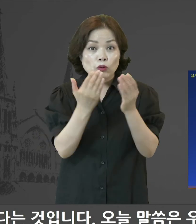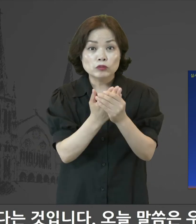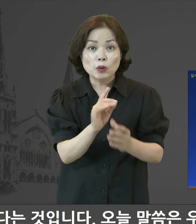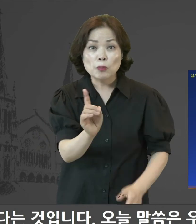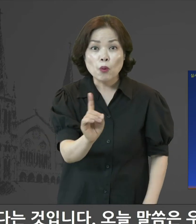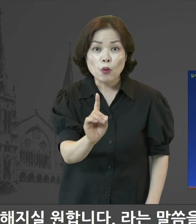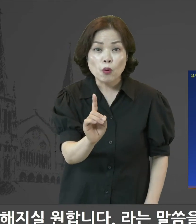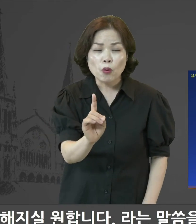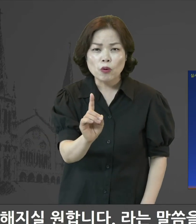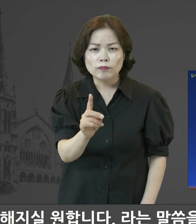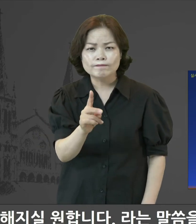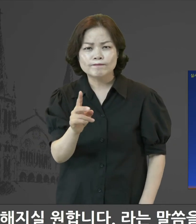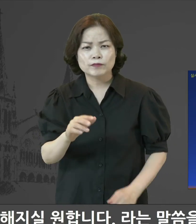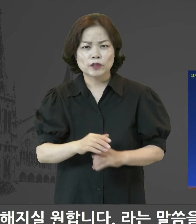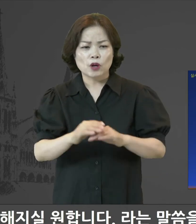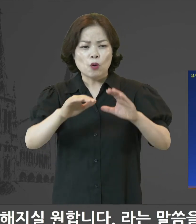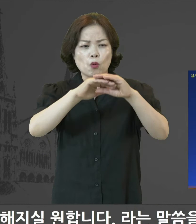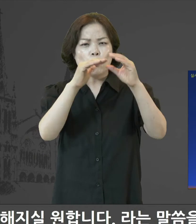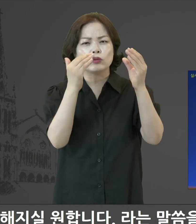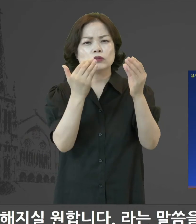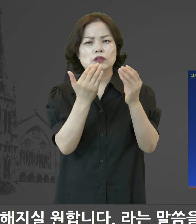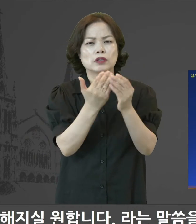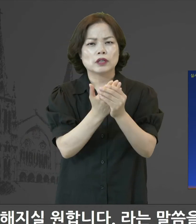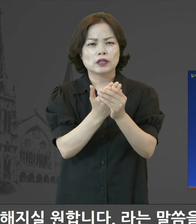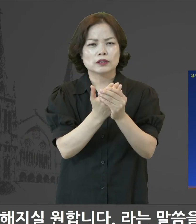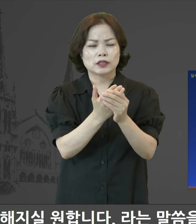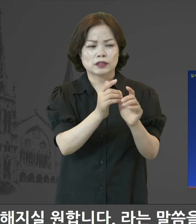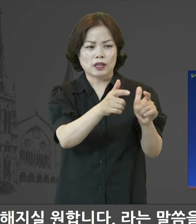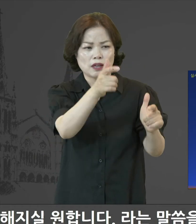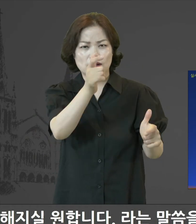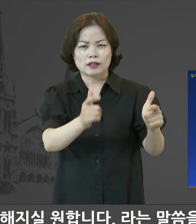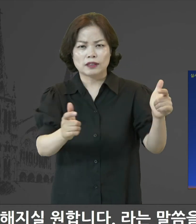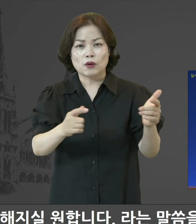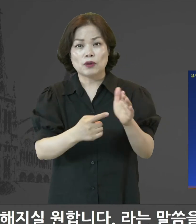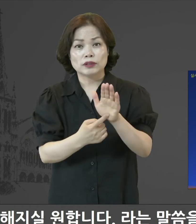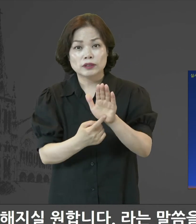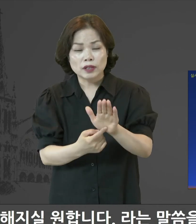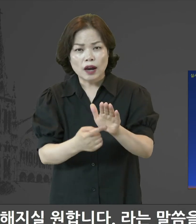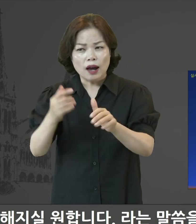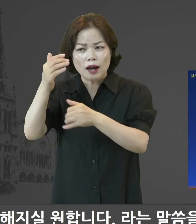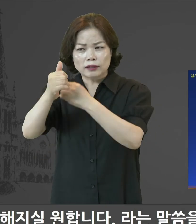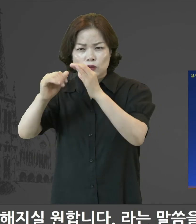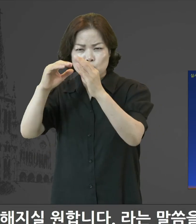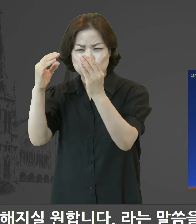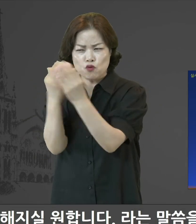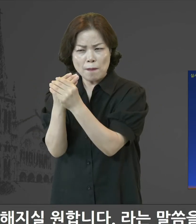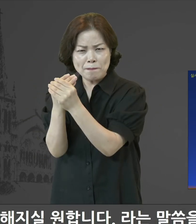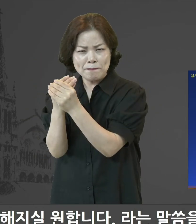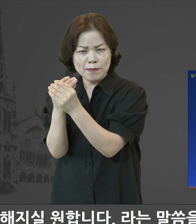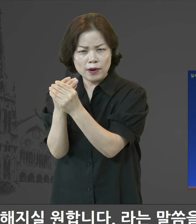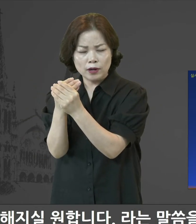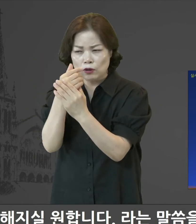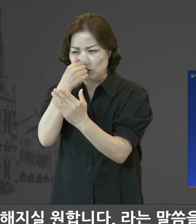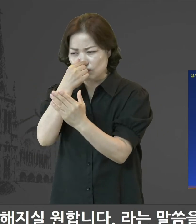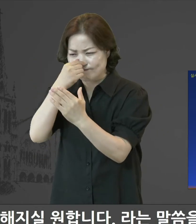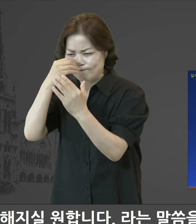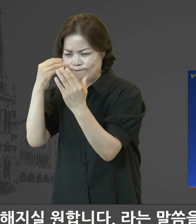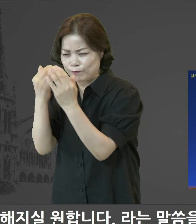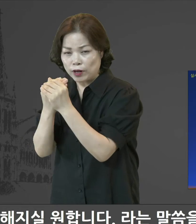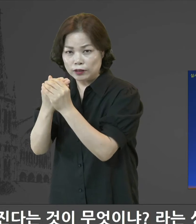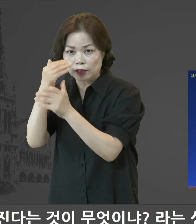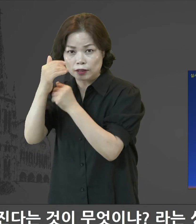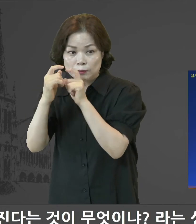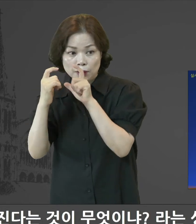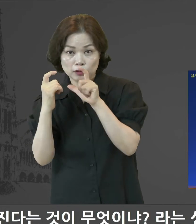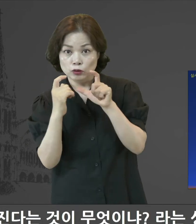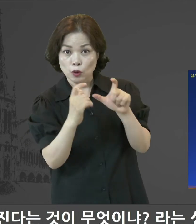뭐냐? 우리말만 보면은요, 온전해진다는 말이 성경에 정말 다양하게 나옵니다. 하나님이 완벽하시다 했을 때 온전하신 하나님 이렇게 선포를